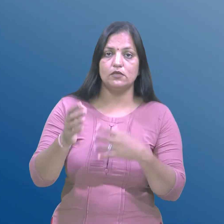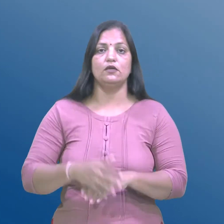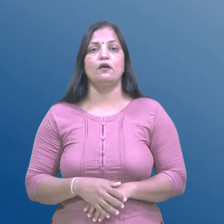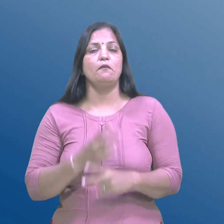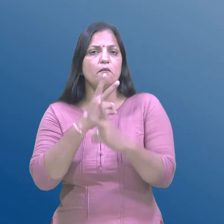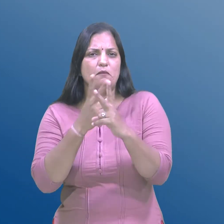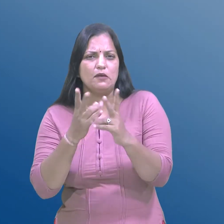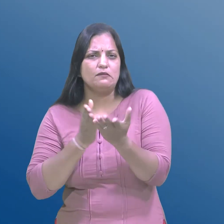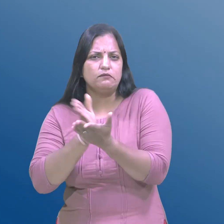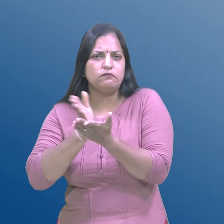એક